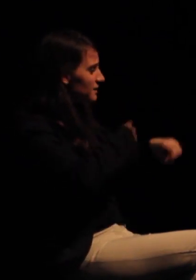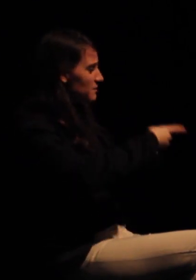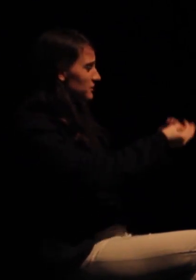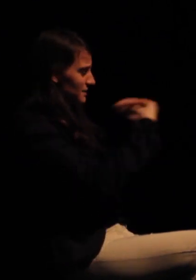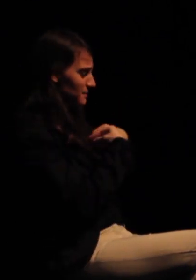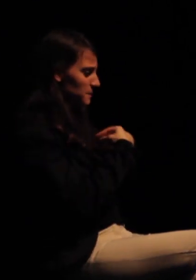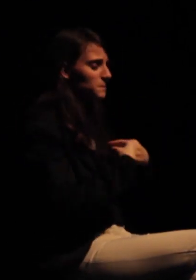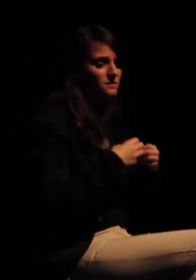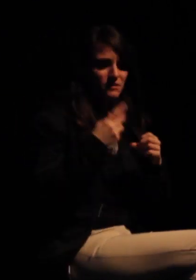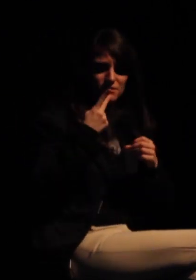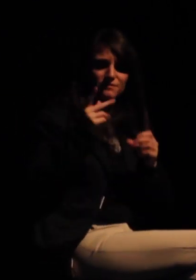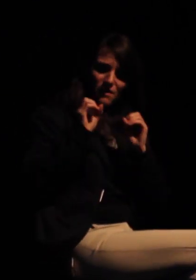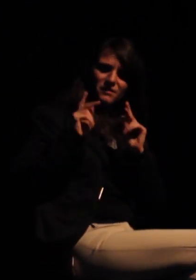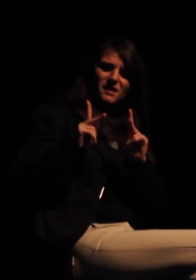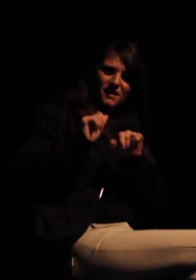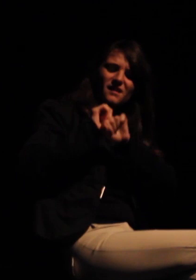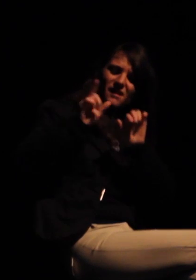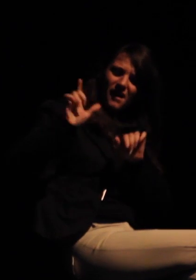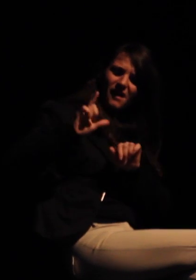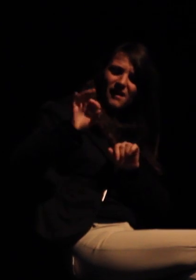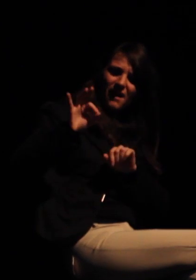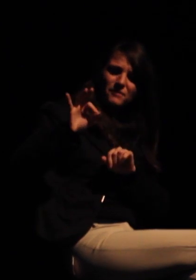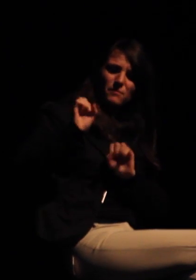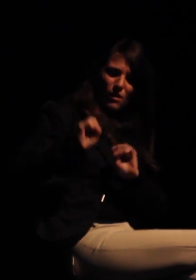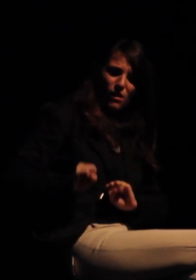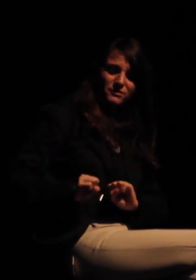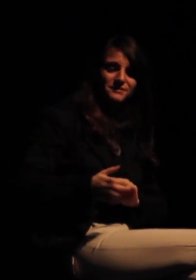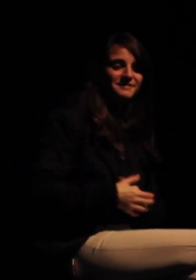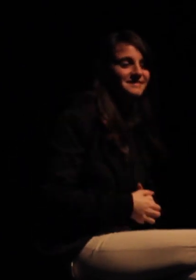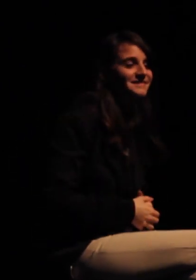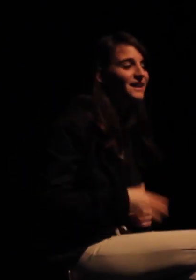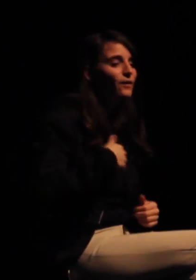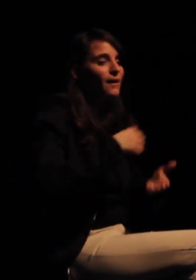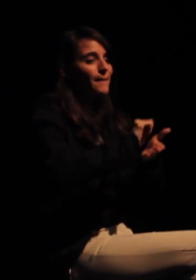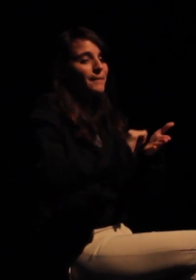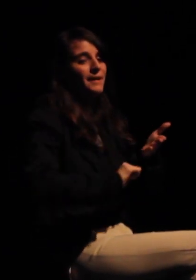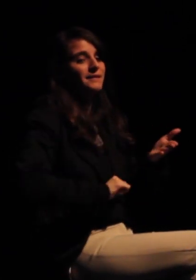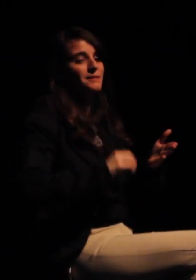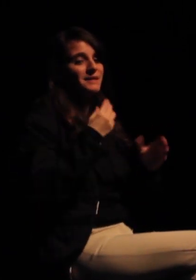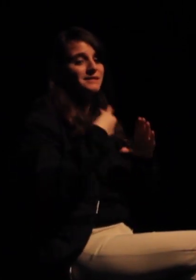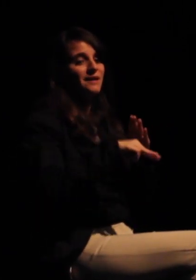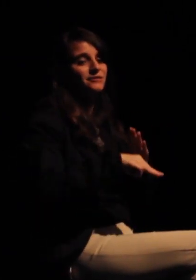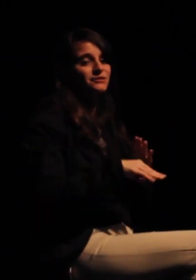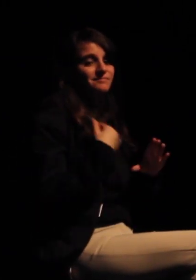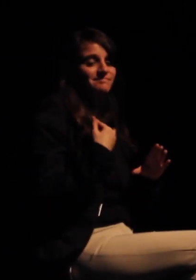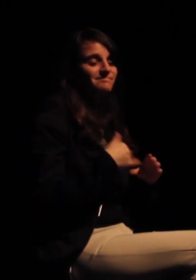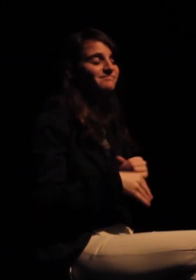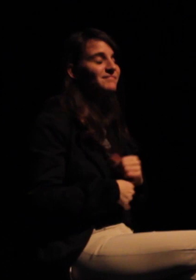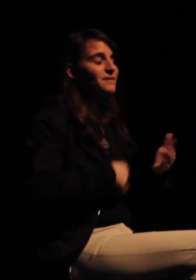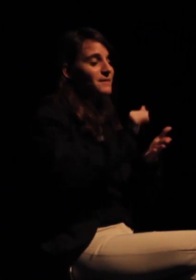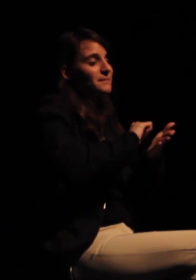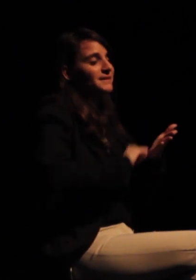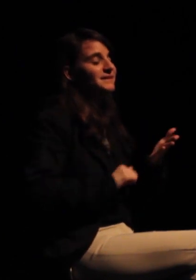me devolver? Claro que eu deletei, né? Mas é assim. O outro falou assim: eu queria viver uns 2, 3 dias